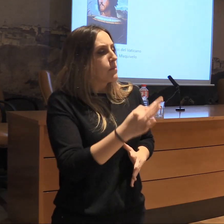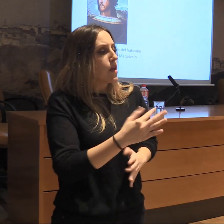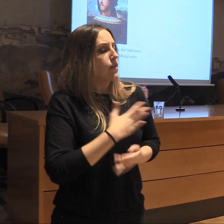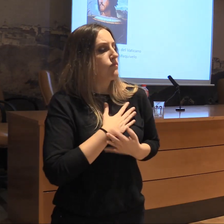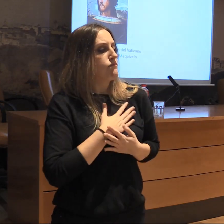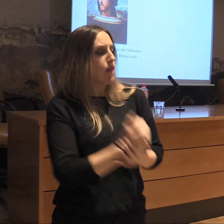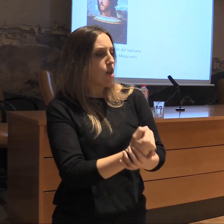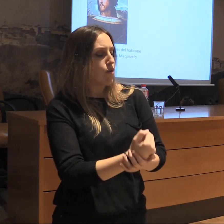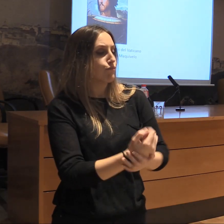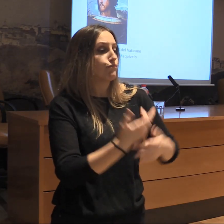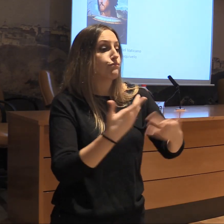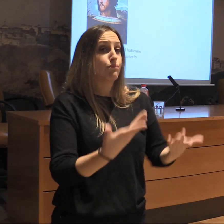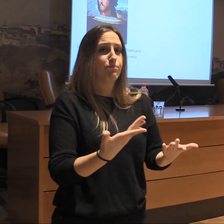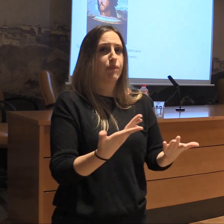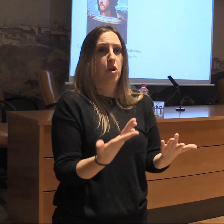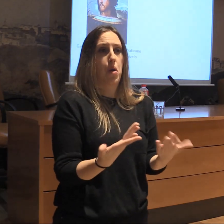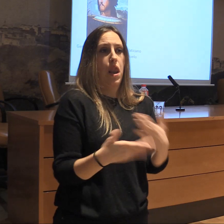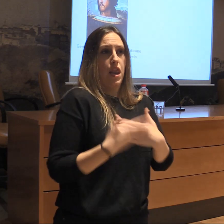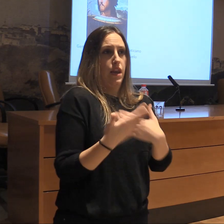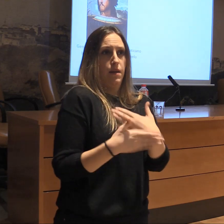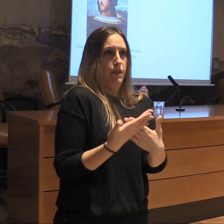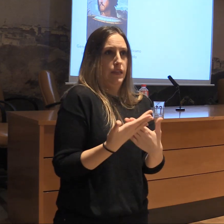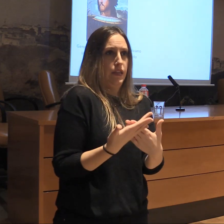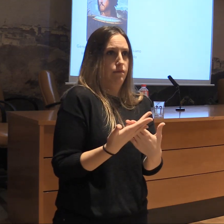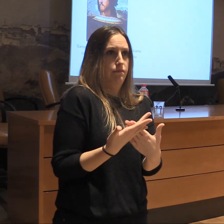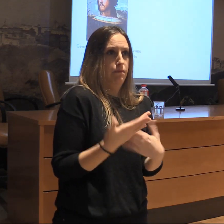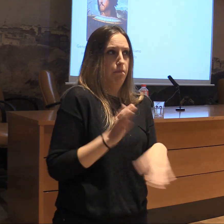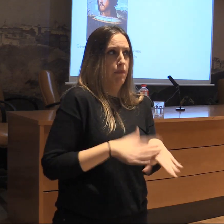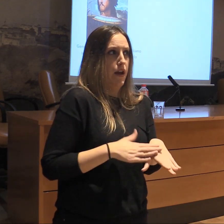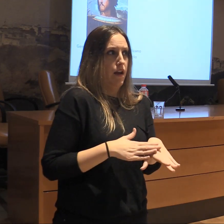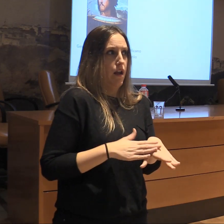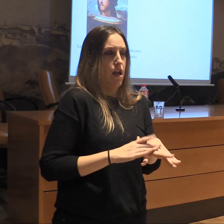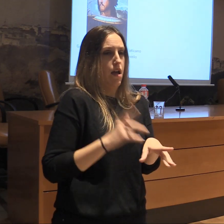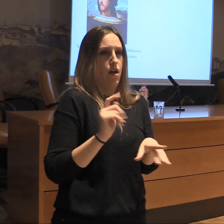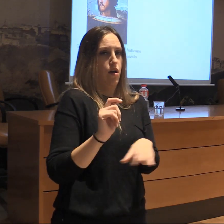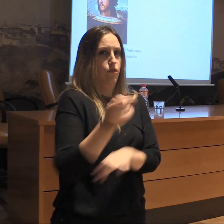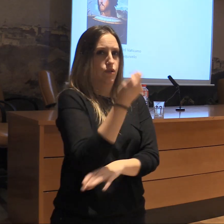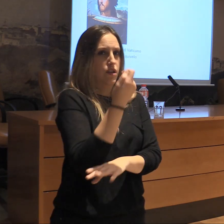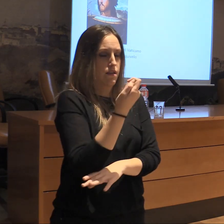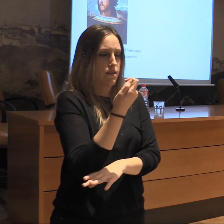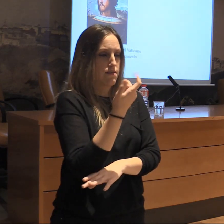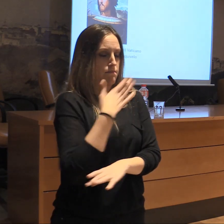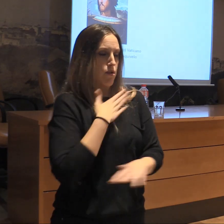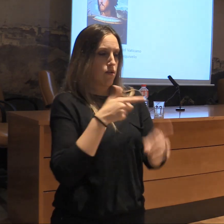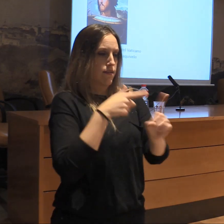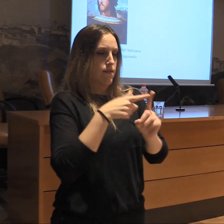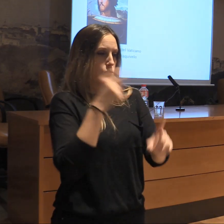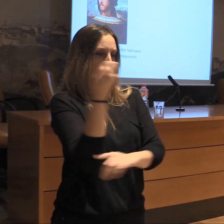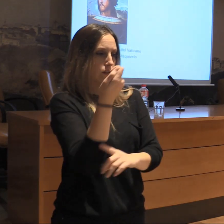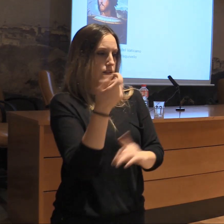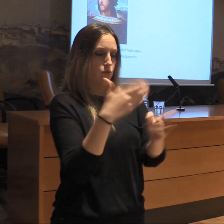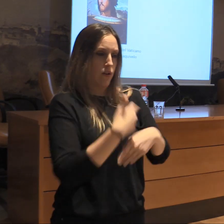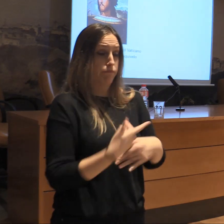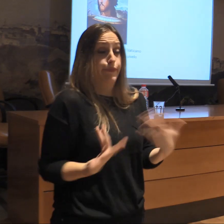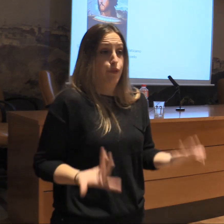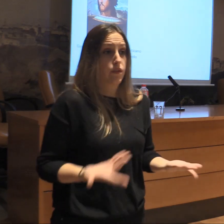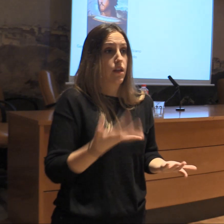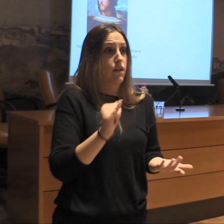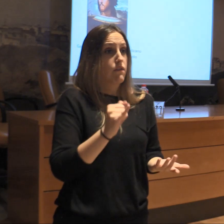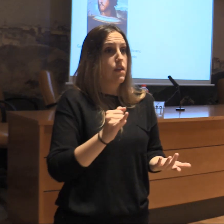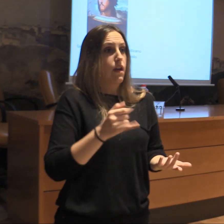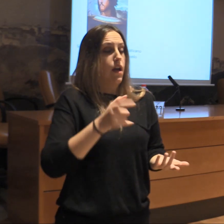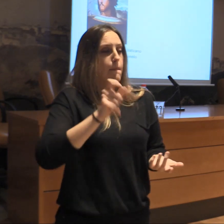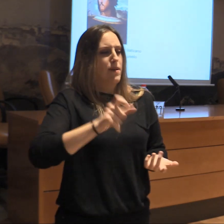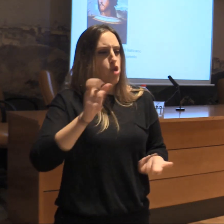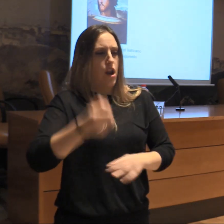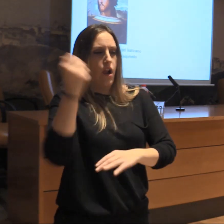valentía, pero tampoco tenía ningún límite a la hora de conseguir sus propósitos. Entonces él usaba de sicarios, de asesinos